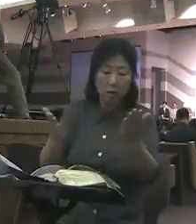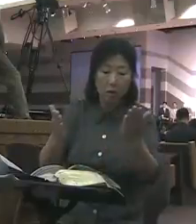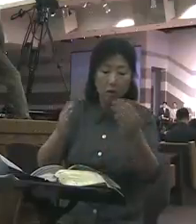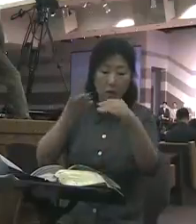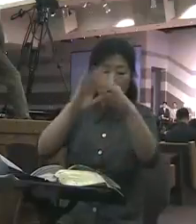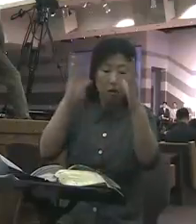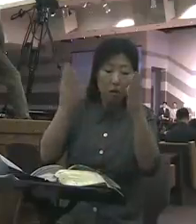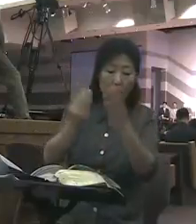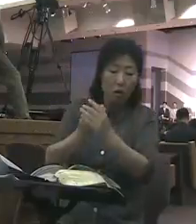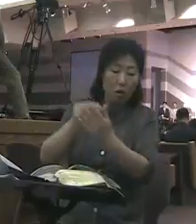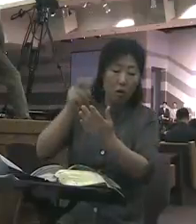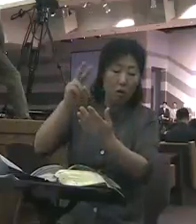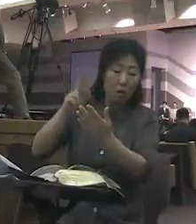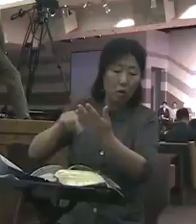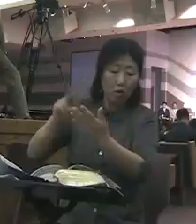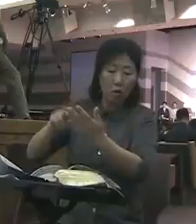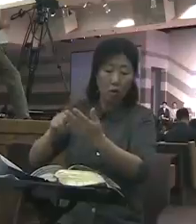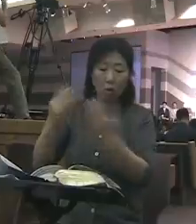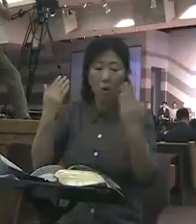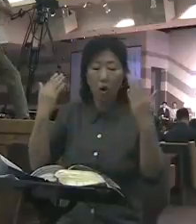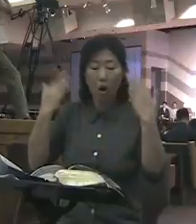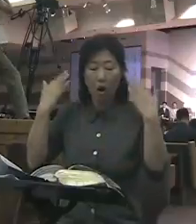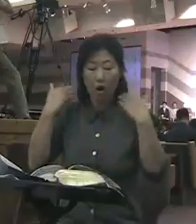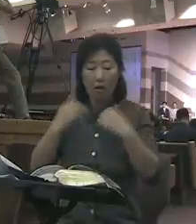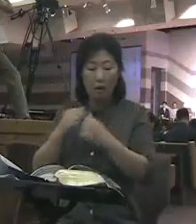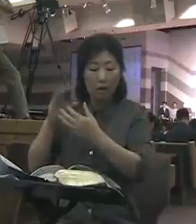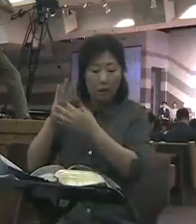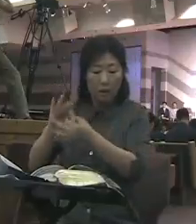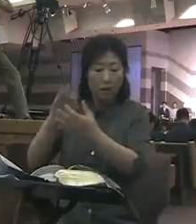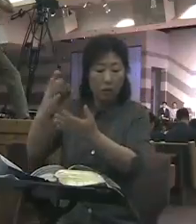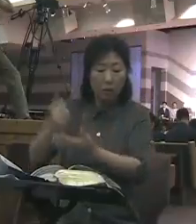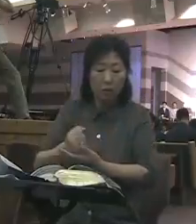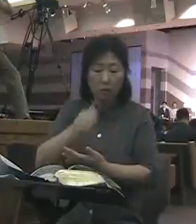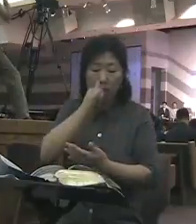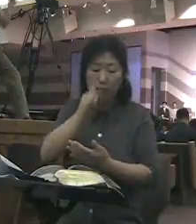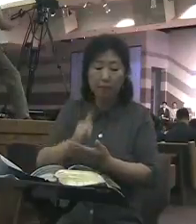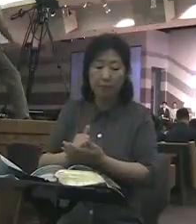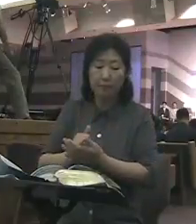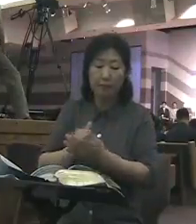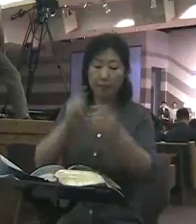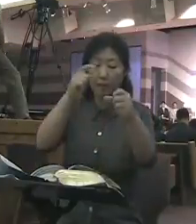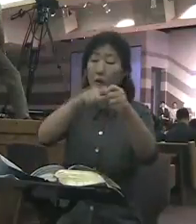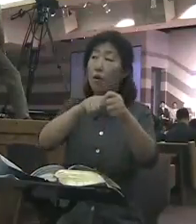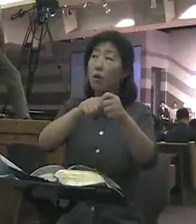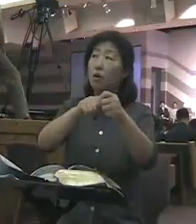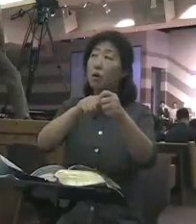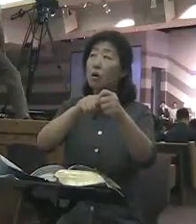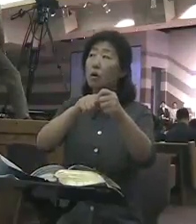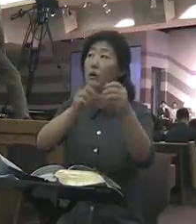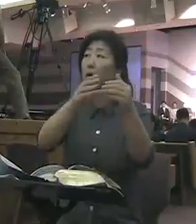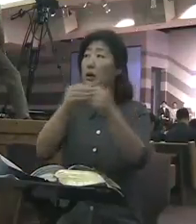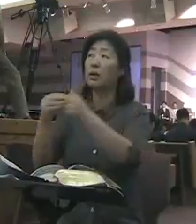신청을 받고 있습니다. 그리고 목적이 이끄는 작은 사실을 작년 가을에 이 캠페인에 참여하지 못한 분들이